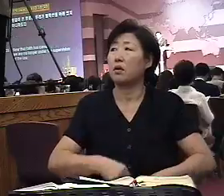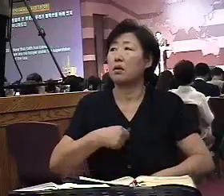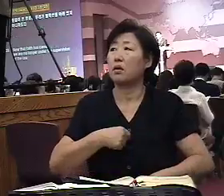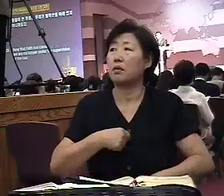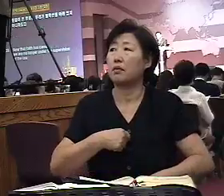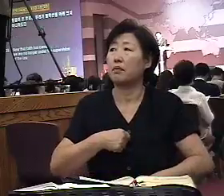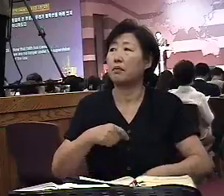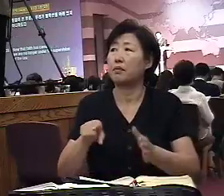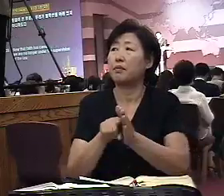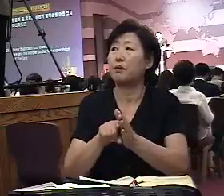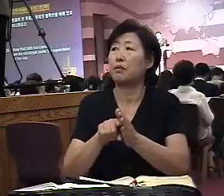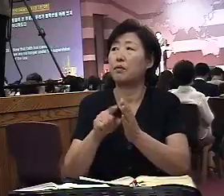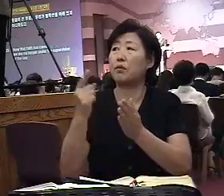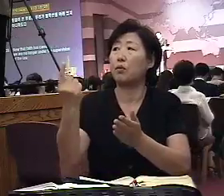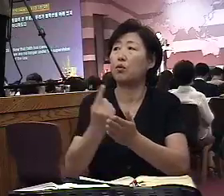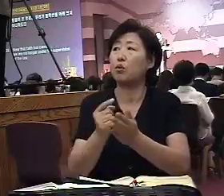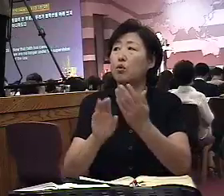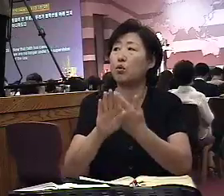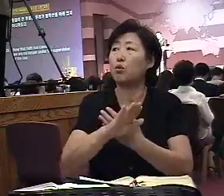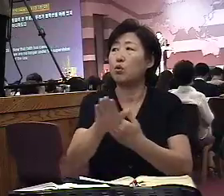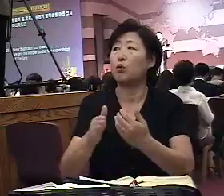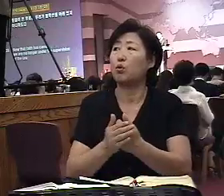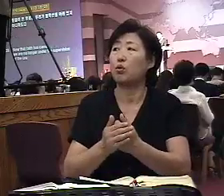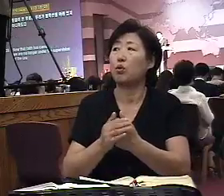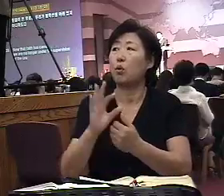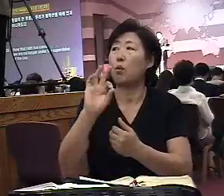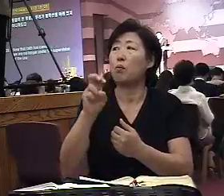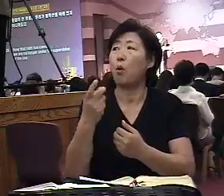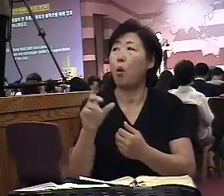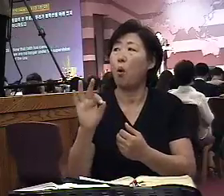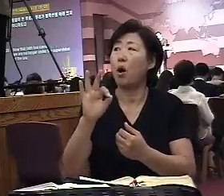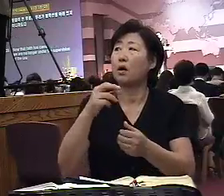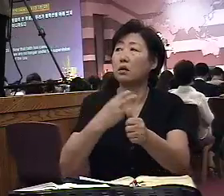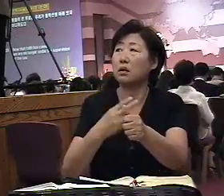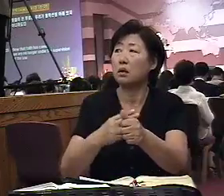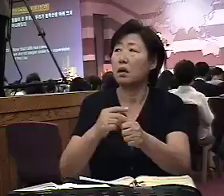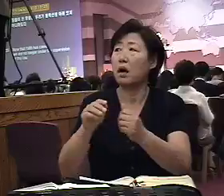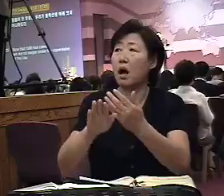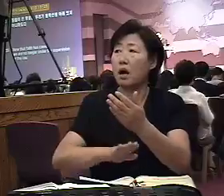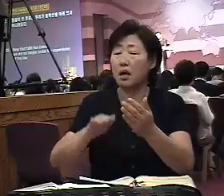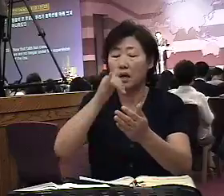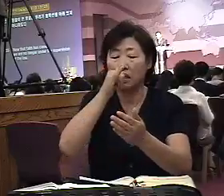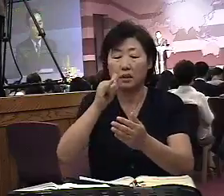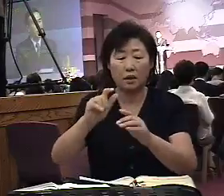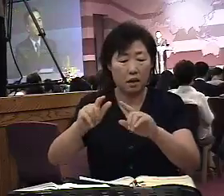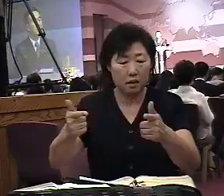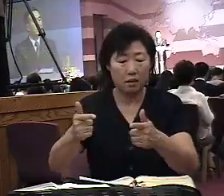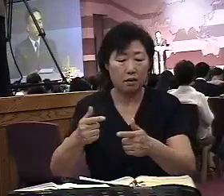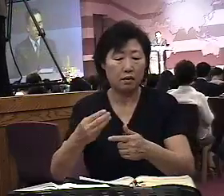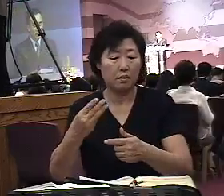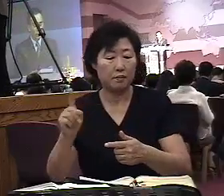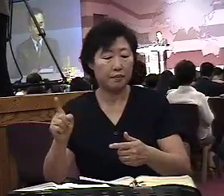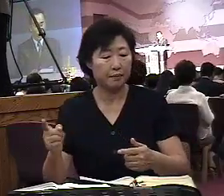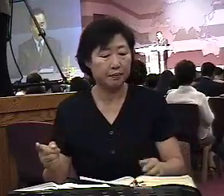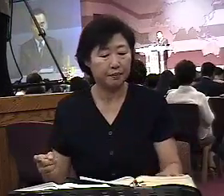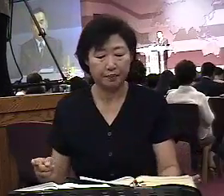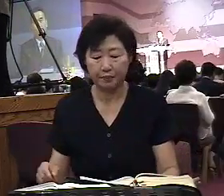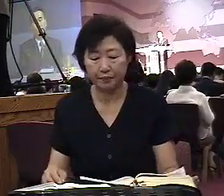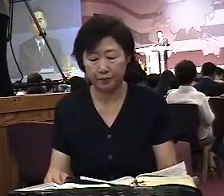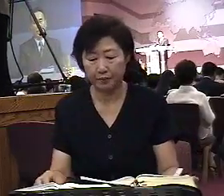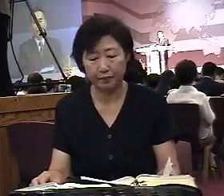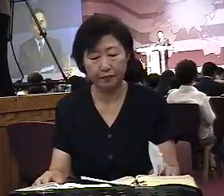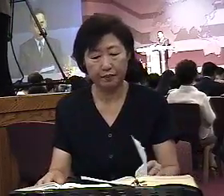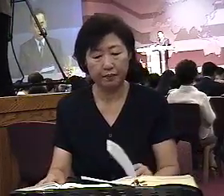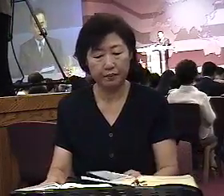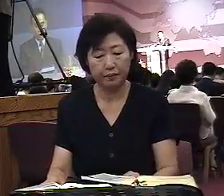함께 봅니다. 믿음이 오므로는 우리가 공학 선생 아래 있지 아니하노라. 아멘. 이 말씀을 가지고